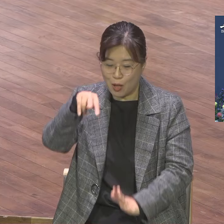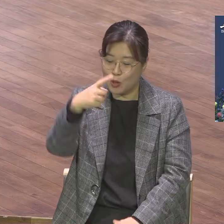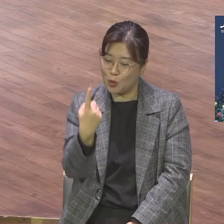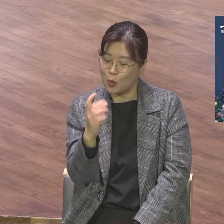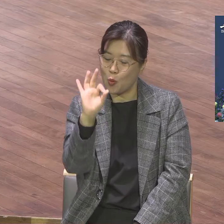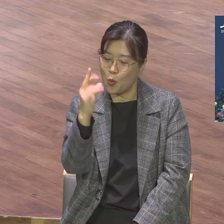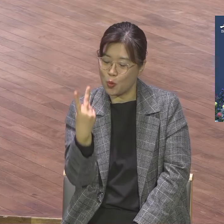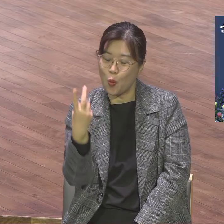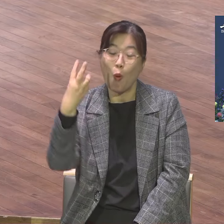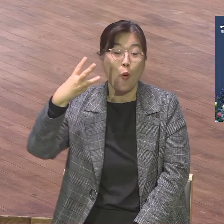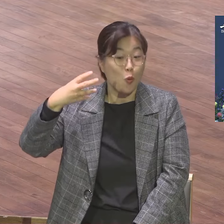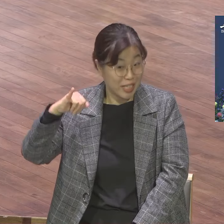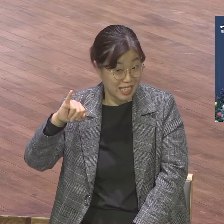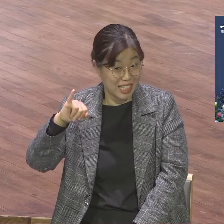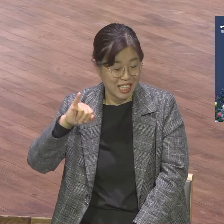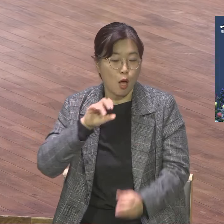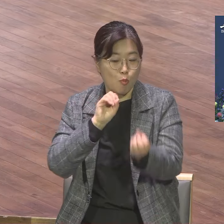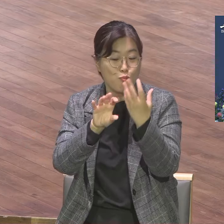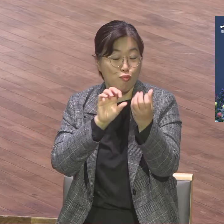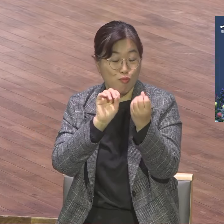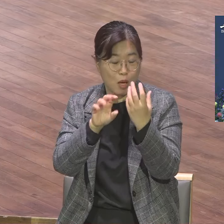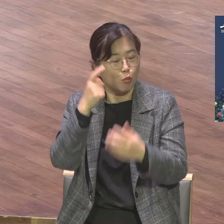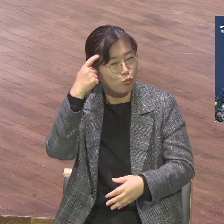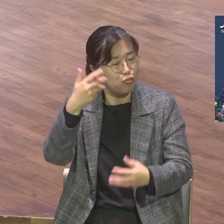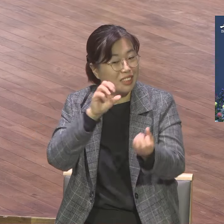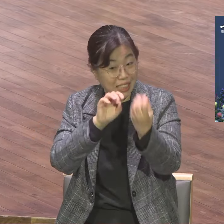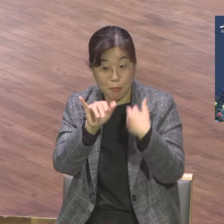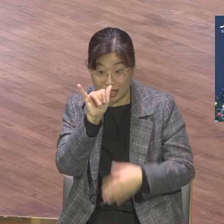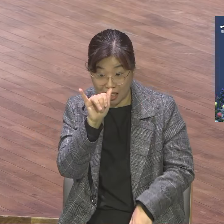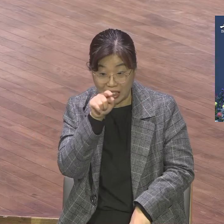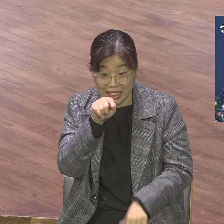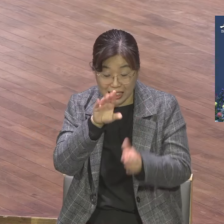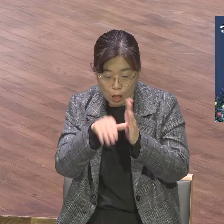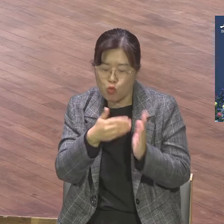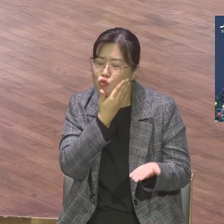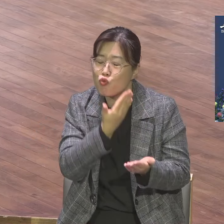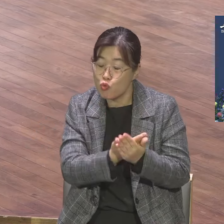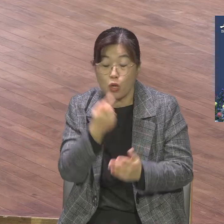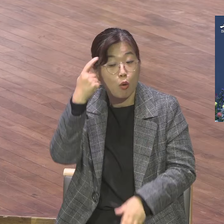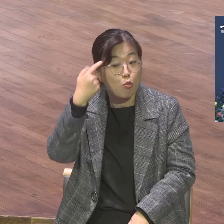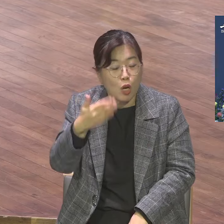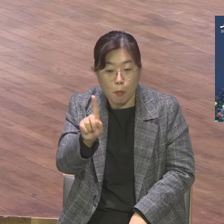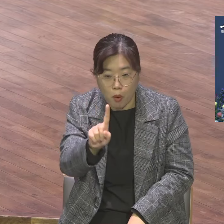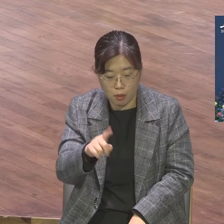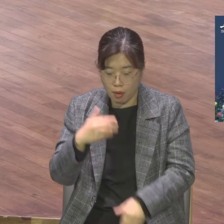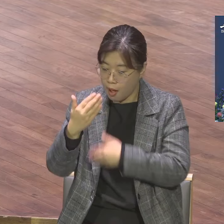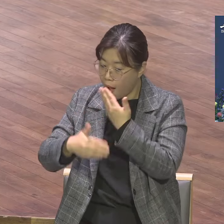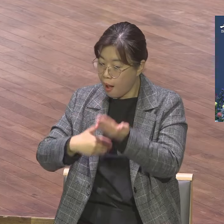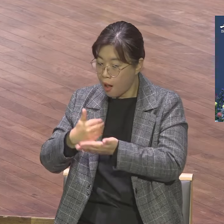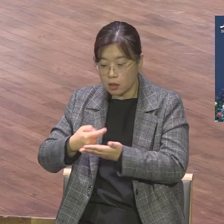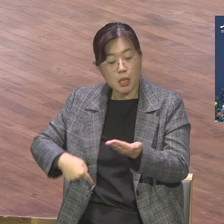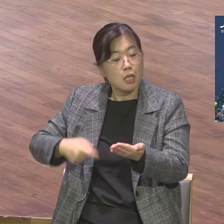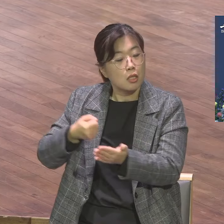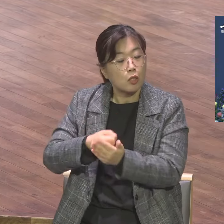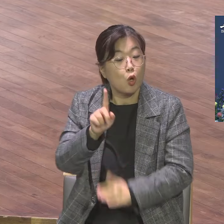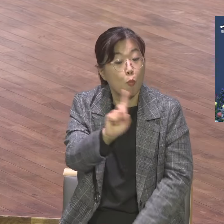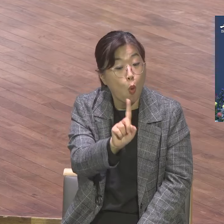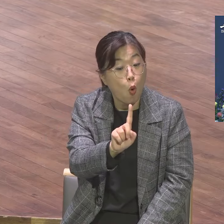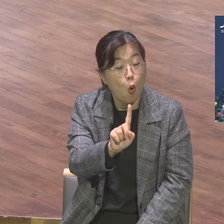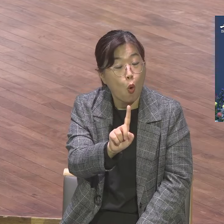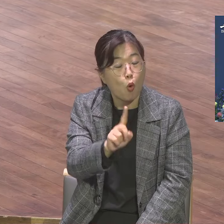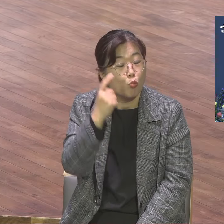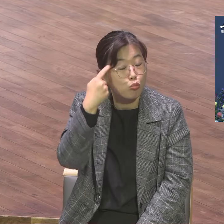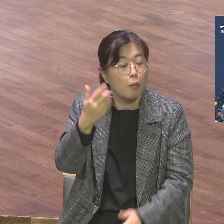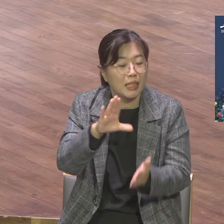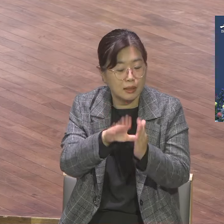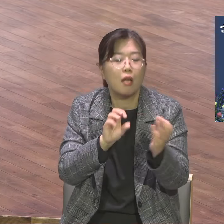작정이 무엇입니까? 라는 질문이에요. 하나님의 작정이 무엇입니까? 자, 이 질문에 그 답을